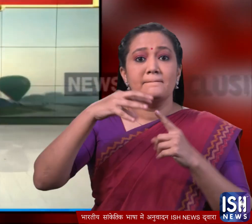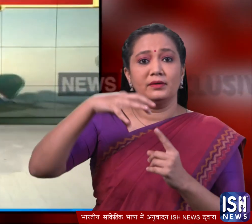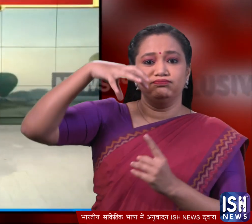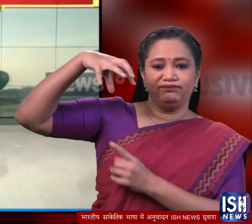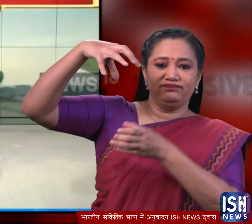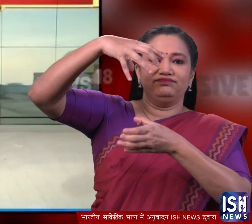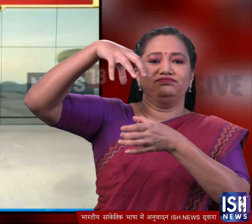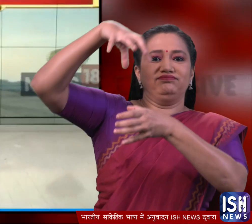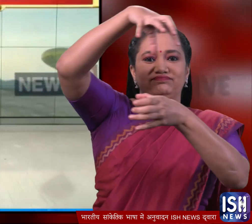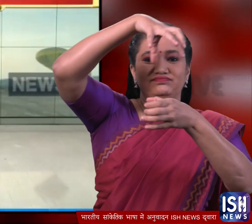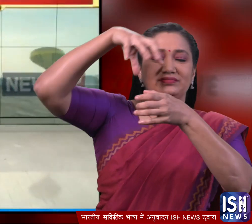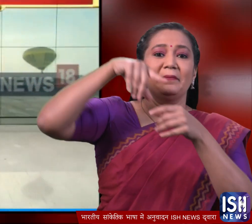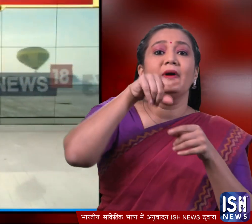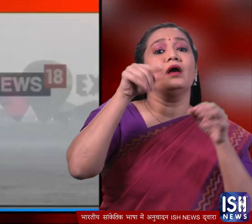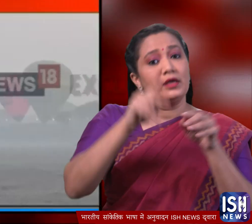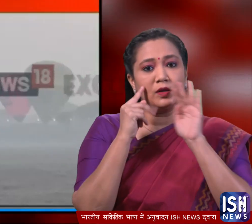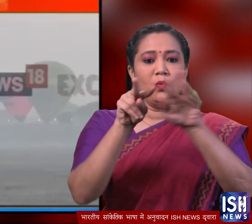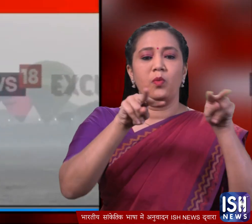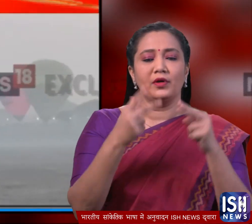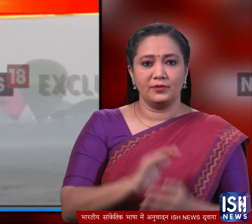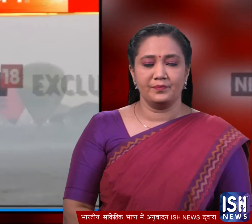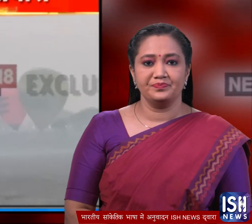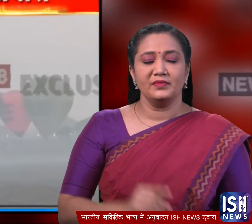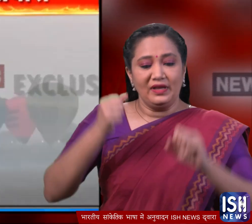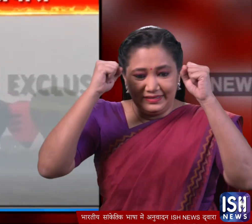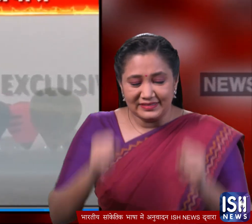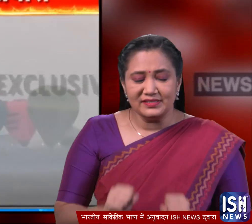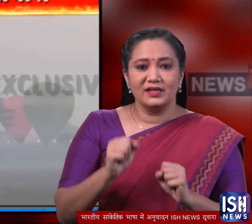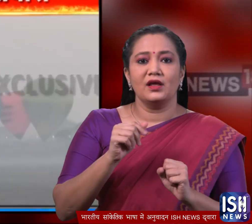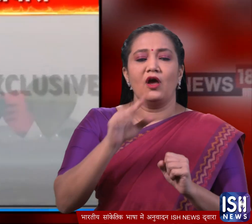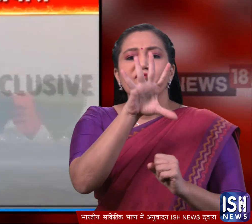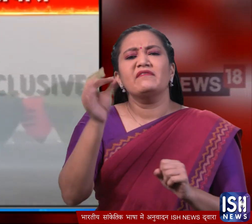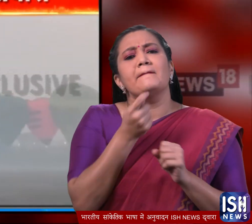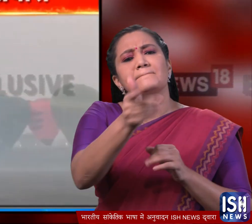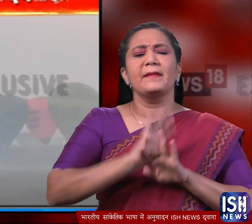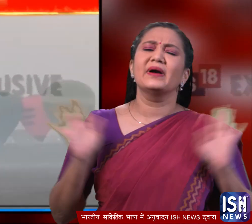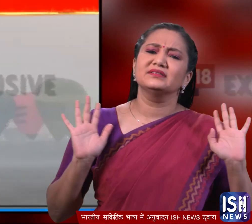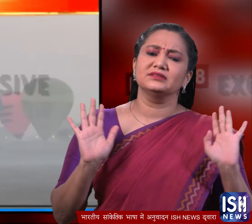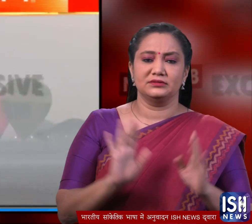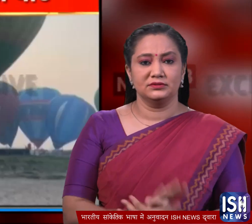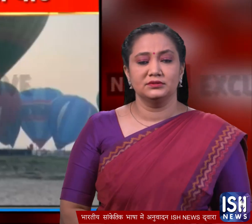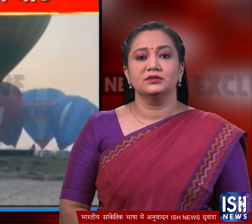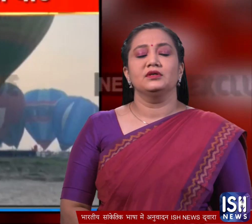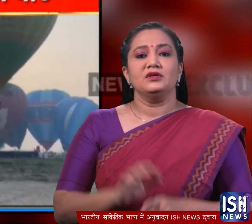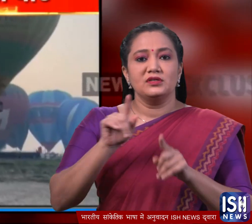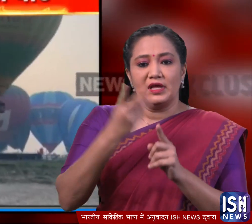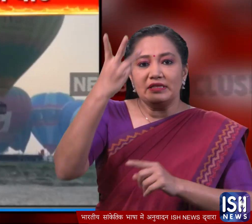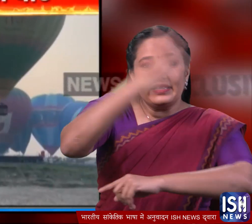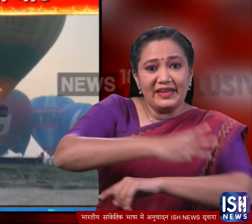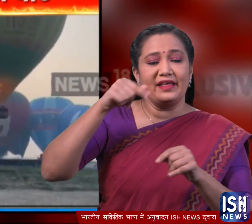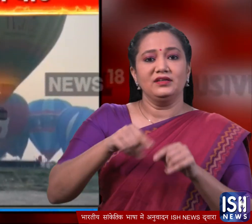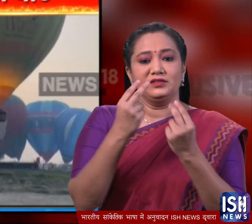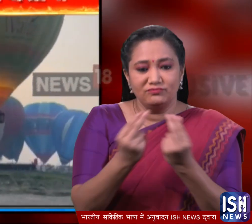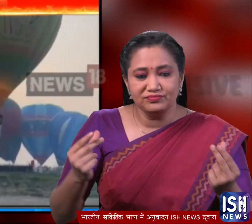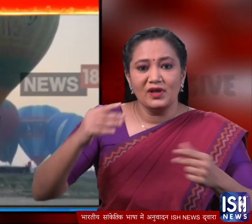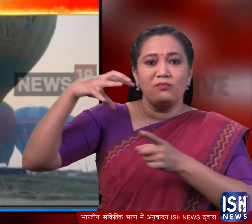एयर बलून के जरिए भी देख सकेंगे, जिसमें सवार होने के लिए आदमी को 500 रुपए खर्च करने होंगे। इसके साथ ही 3 दिनों